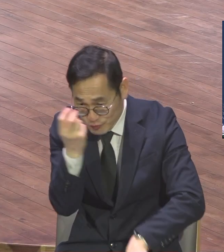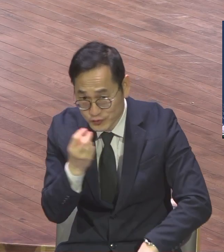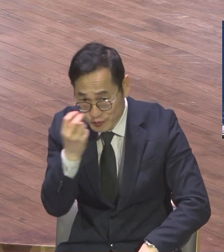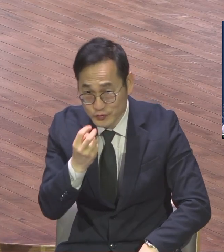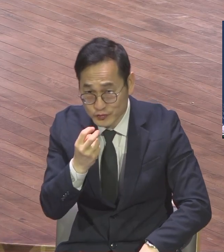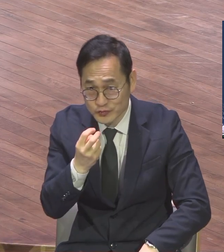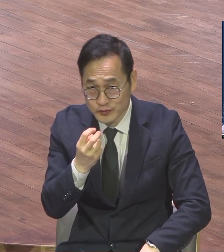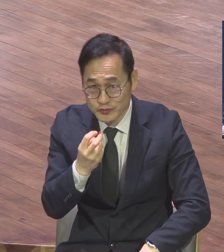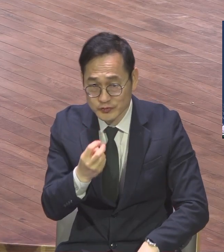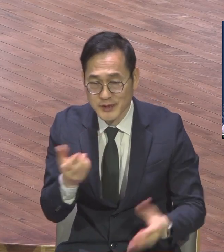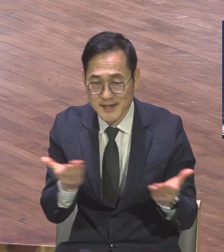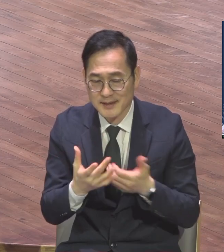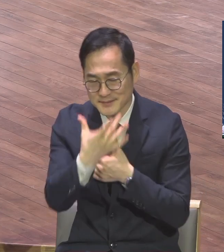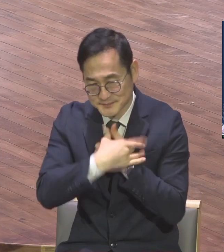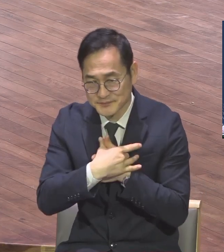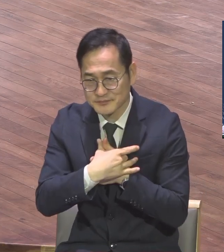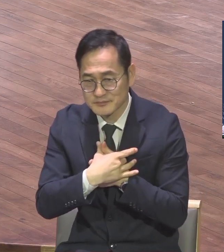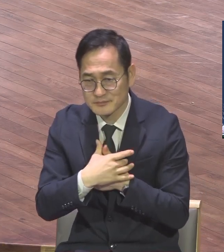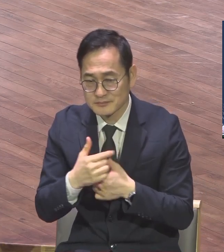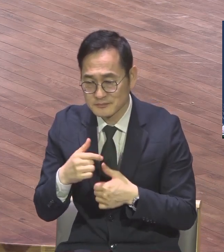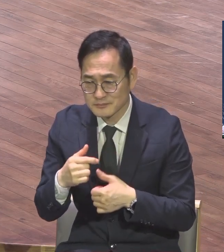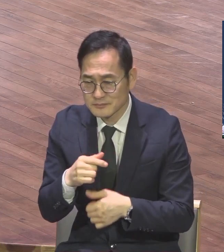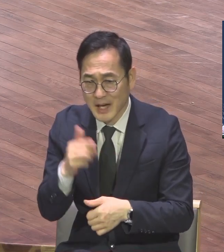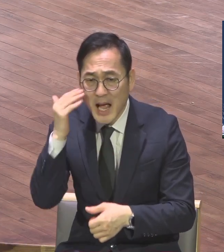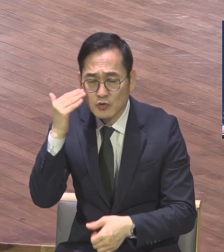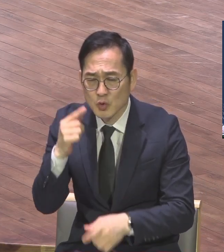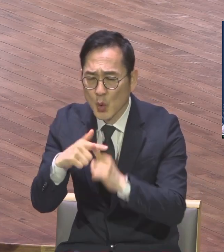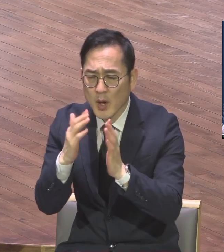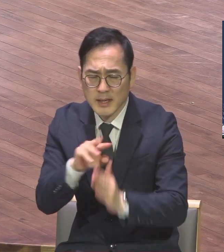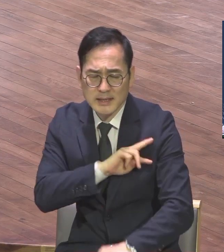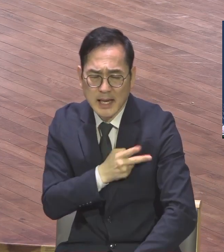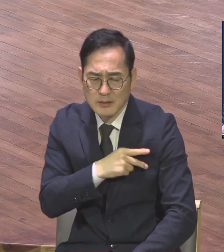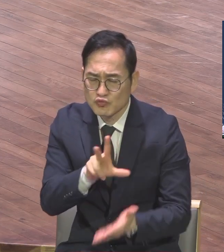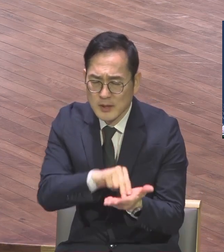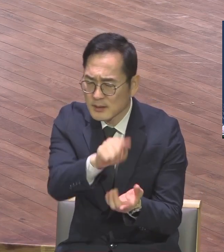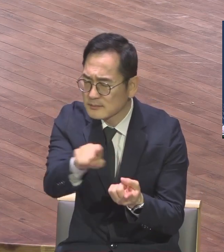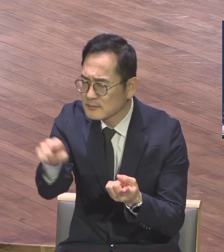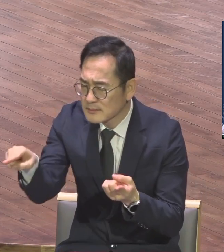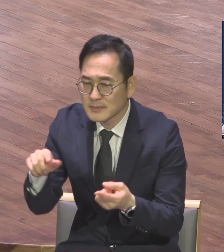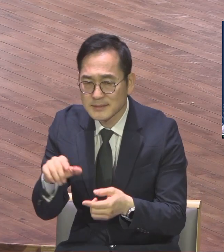한국교회 이단의 전반적인 연구를 했어요. 또 신학교에서 강의도 하고 있었고.